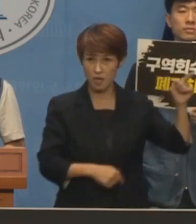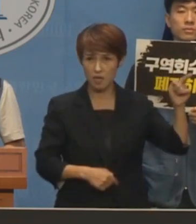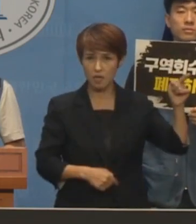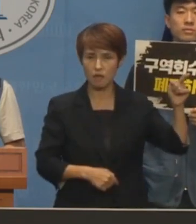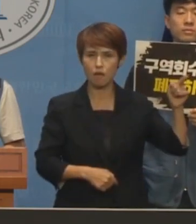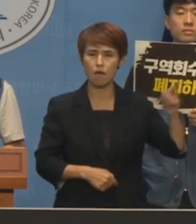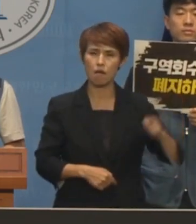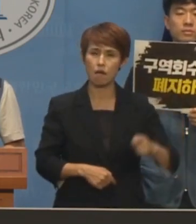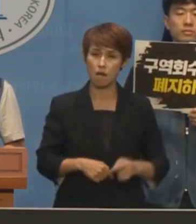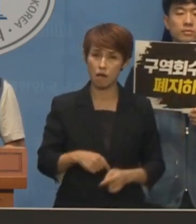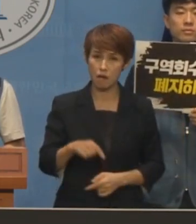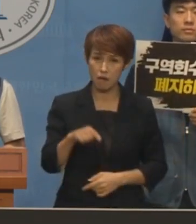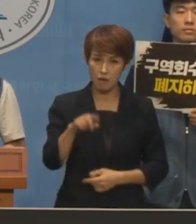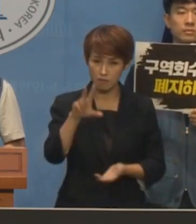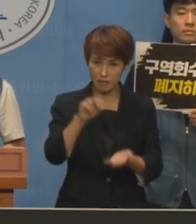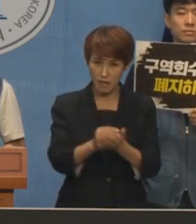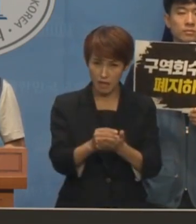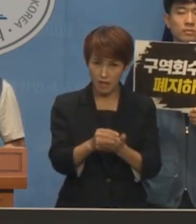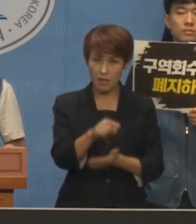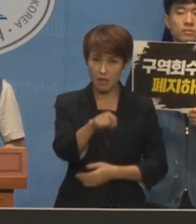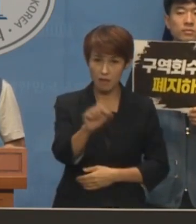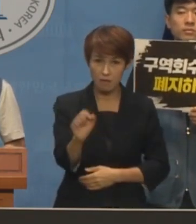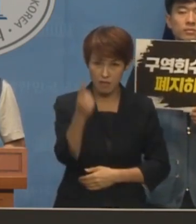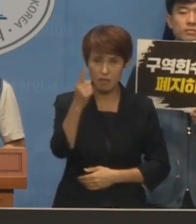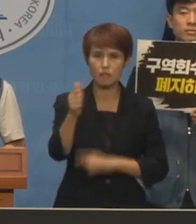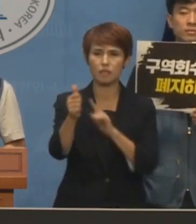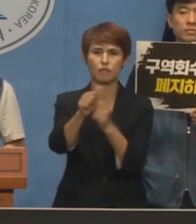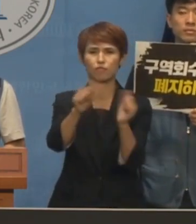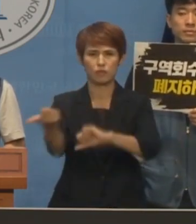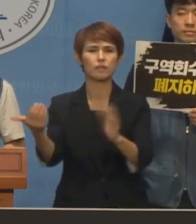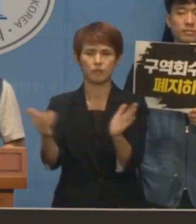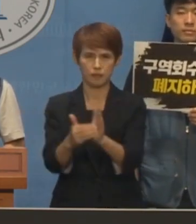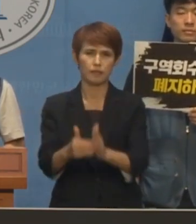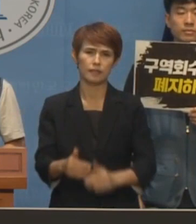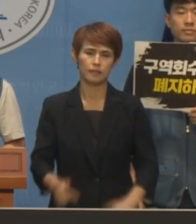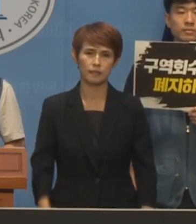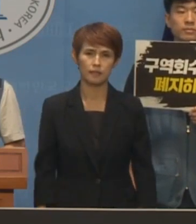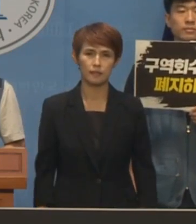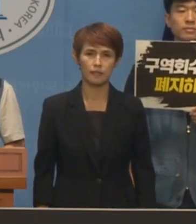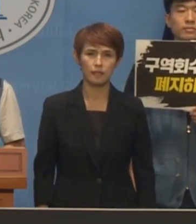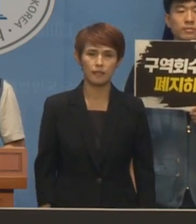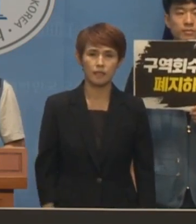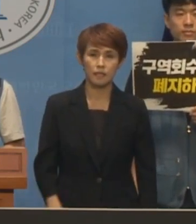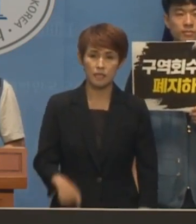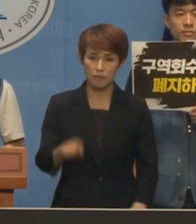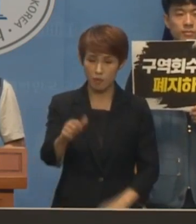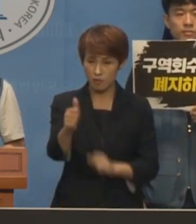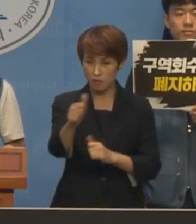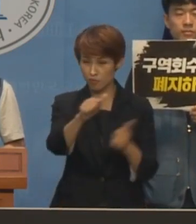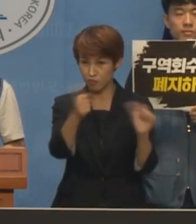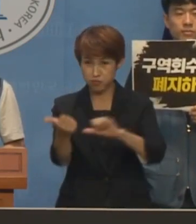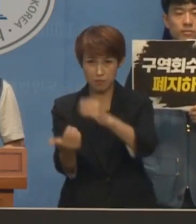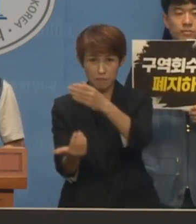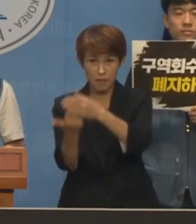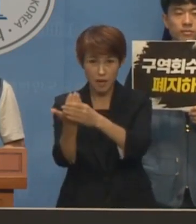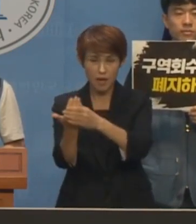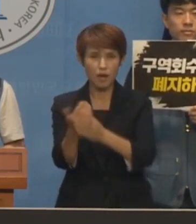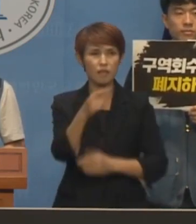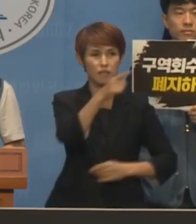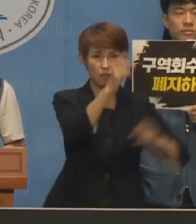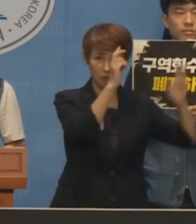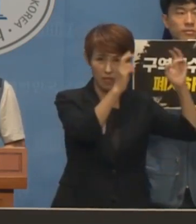처참한 민낯을 그대로 보여주는 사례라 할 수 있습니다 이번 사고는 쿠팡이 그동안